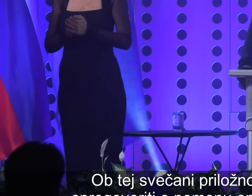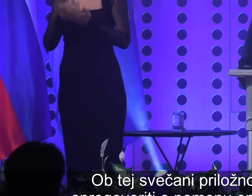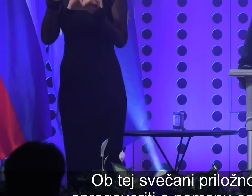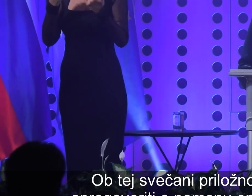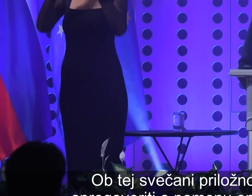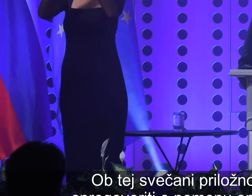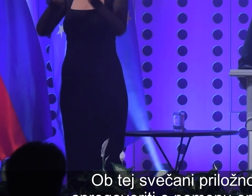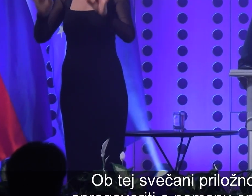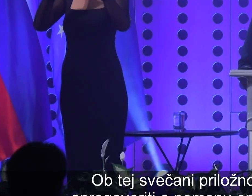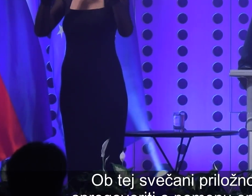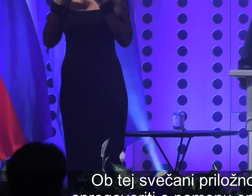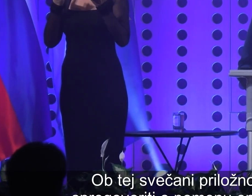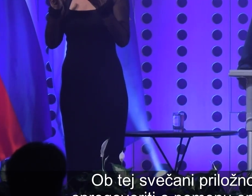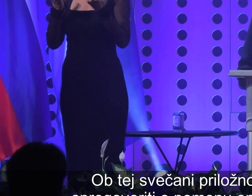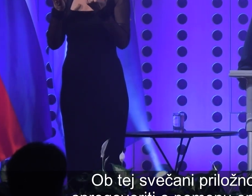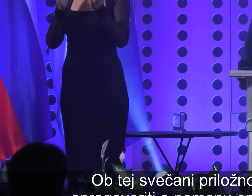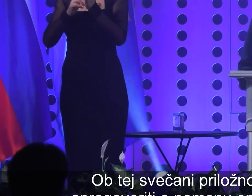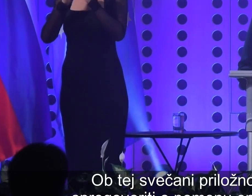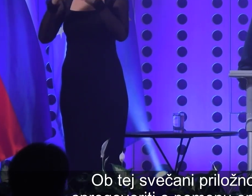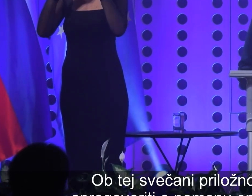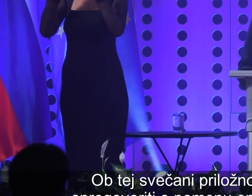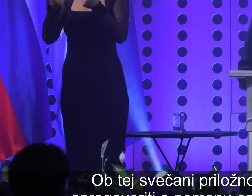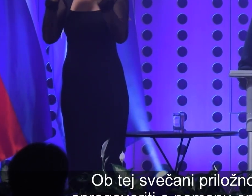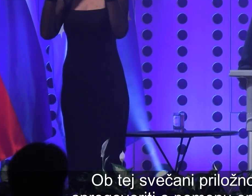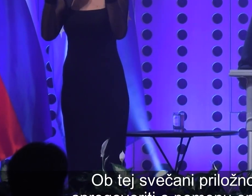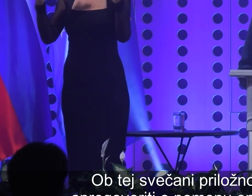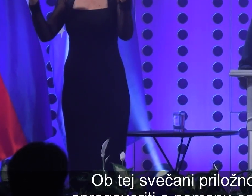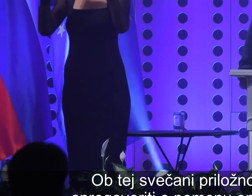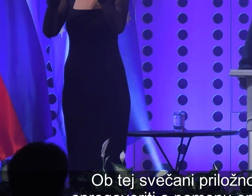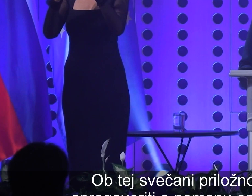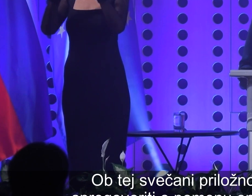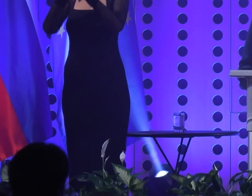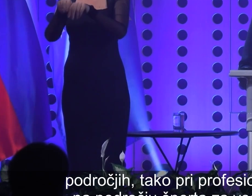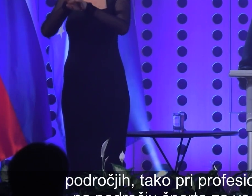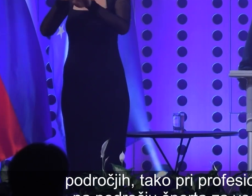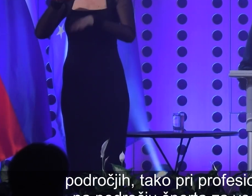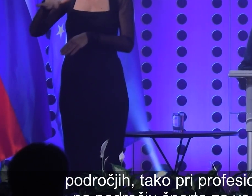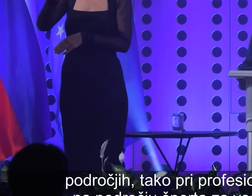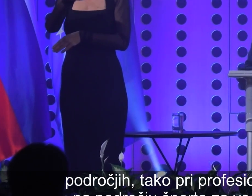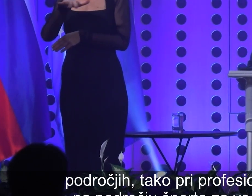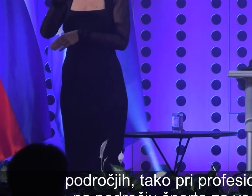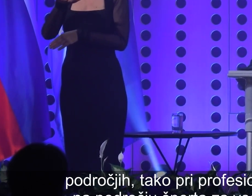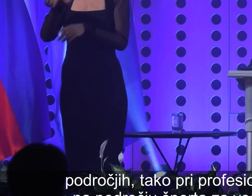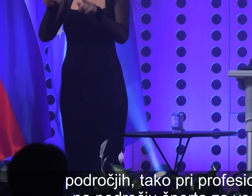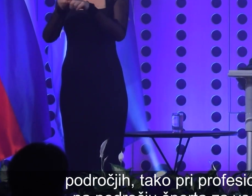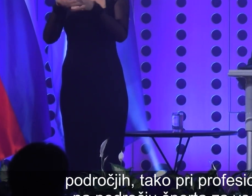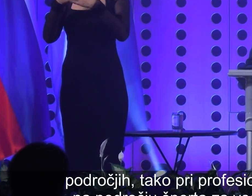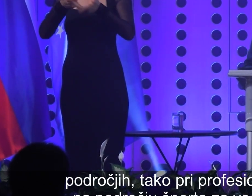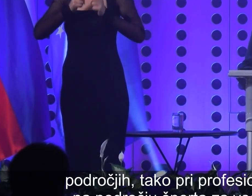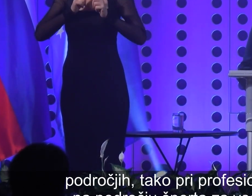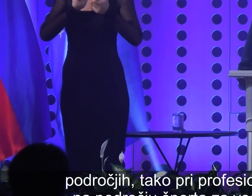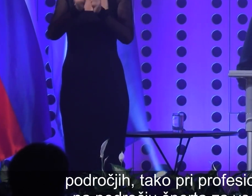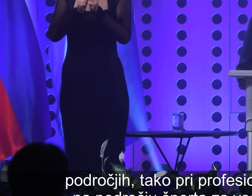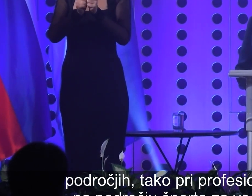svečani priložnosti želim predvsem spregovoriti o pomenu enakopravnosti na vseh področjih, tako pri